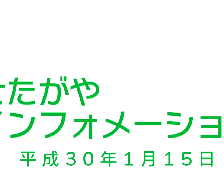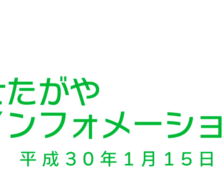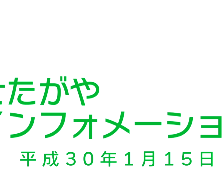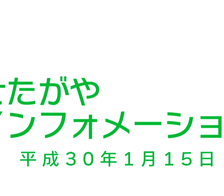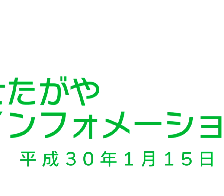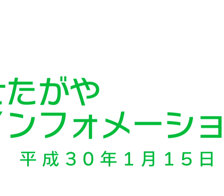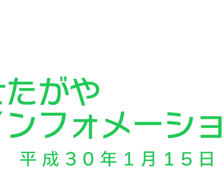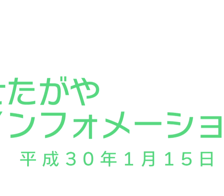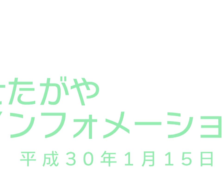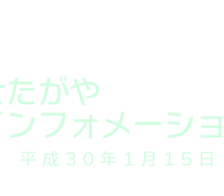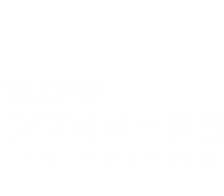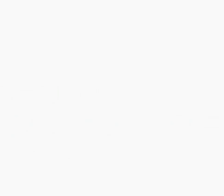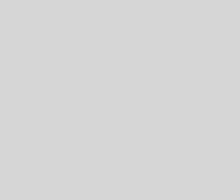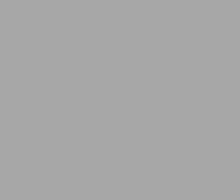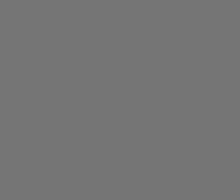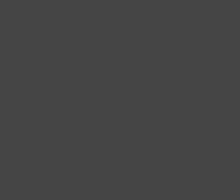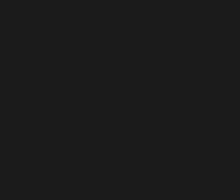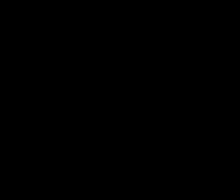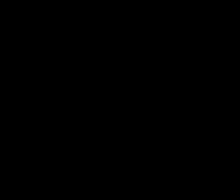ええええええ